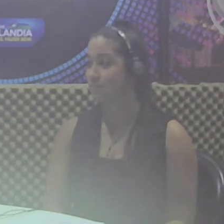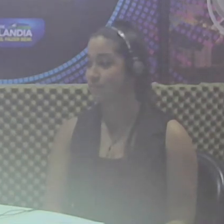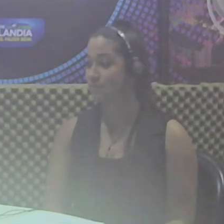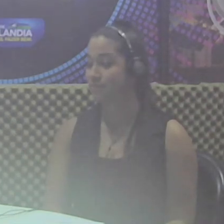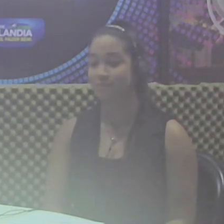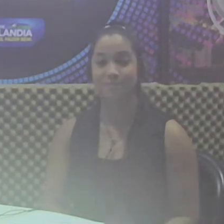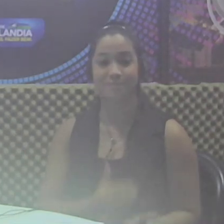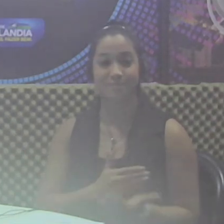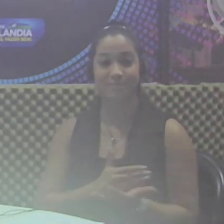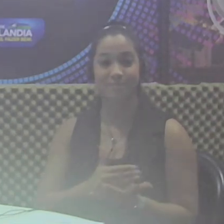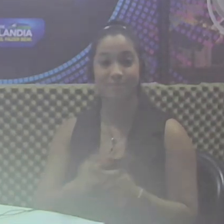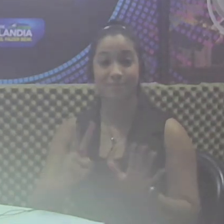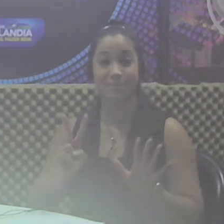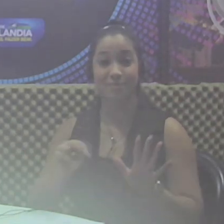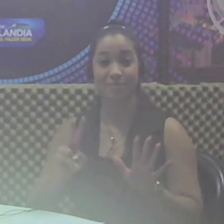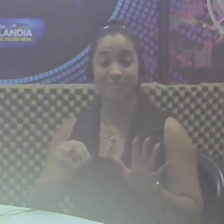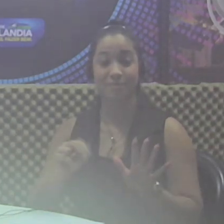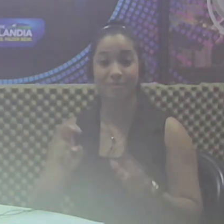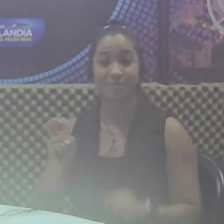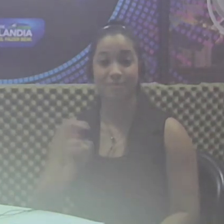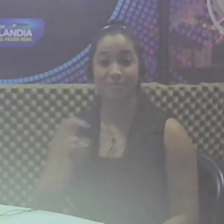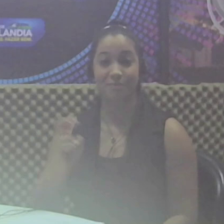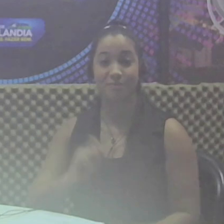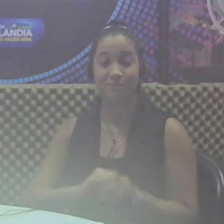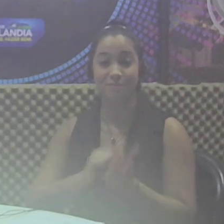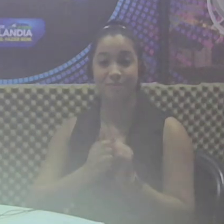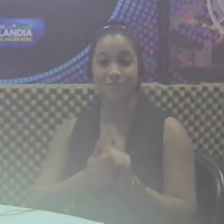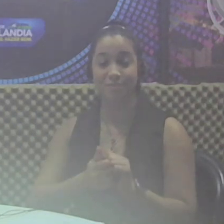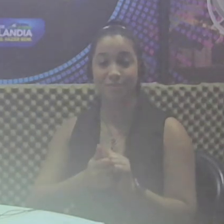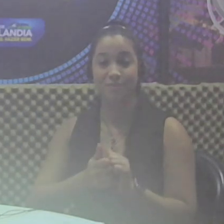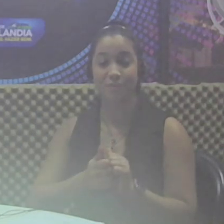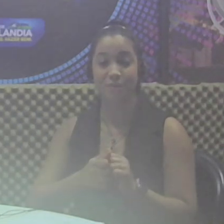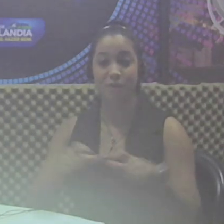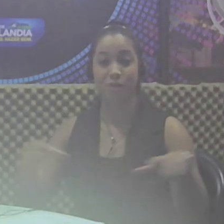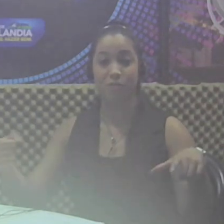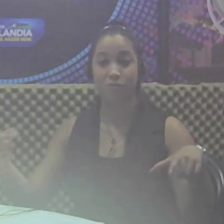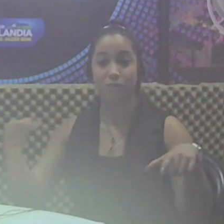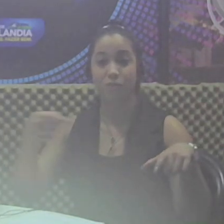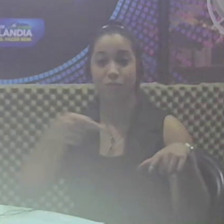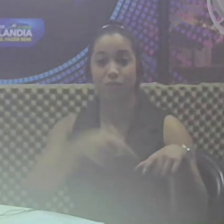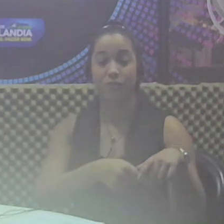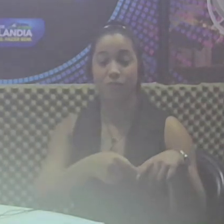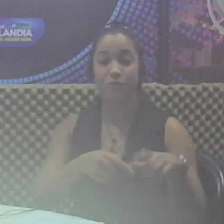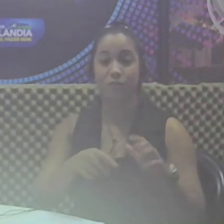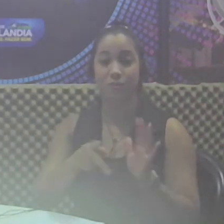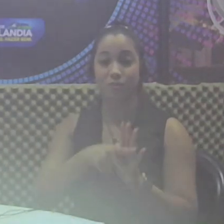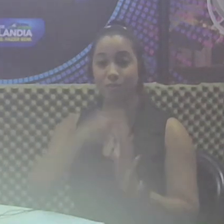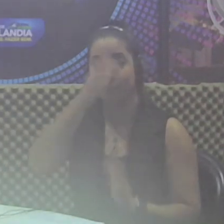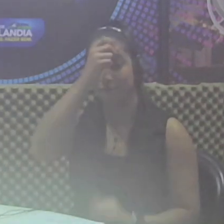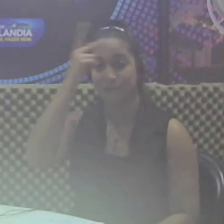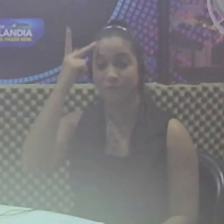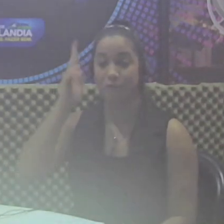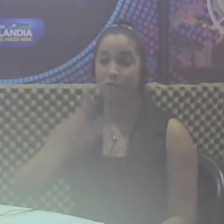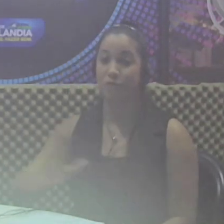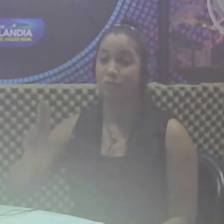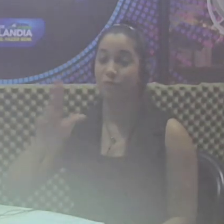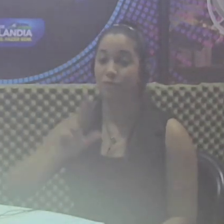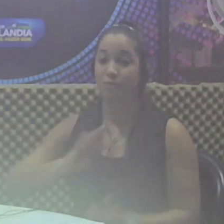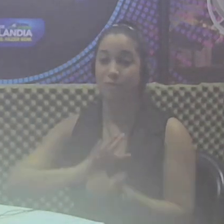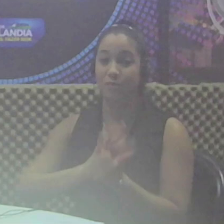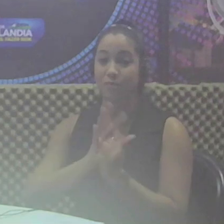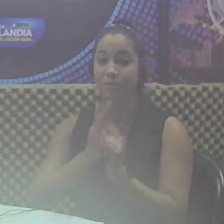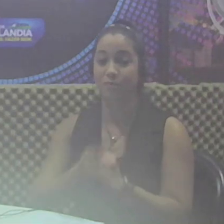Começou neste final de semana a 5ª Copa Futel de Futebol de Campo Master, promovida pela Prefeitura de Uberlândia por meio da